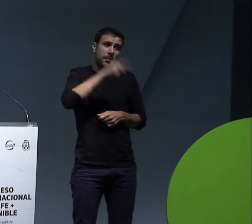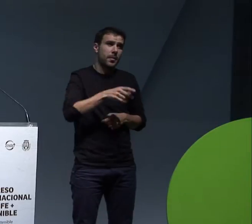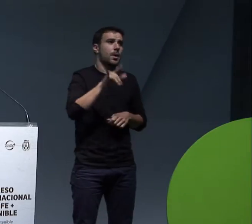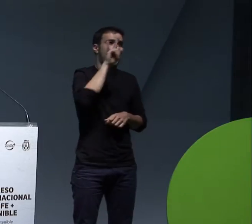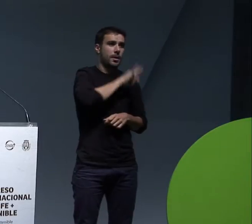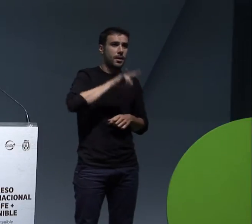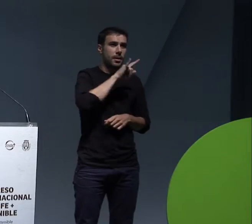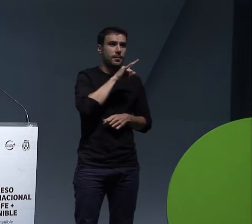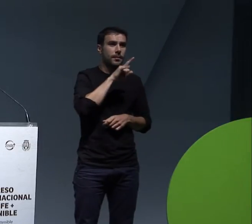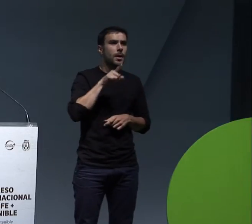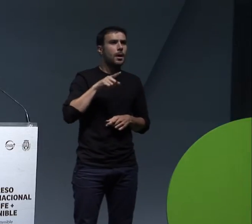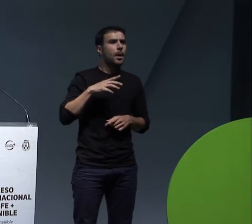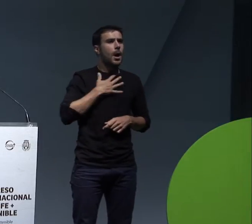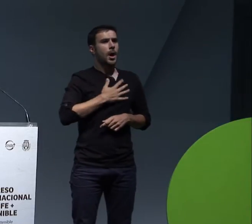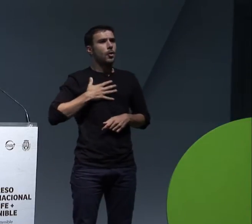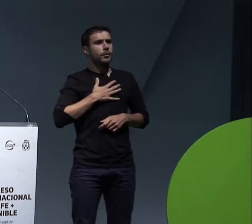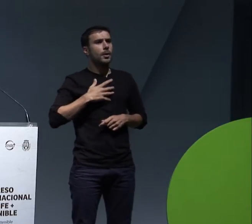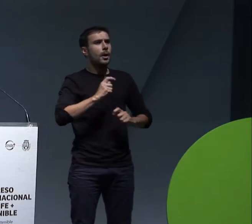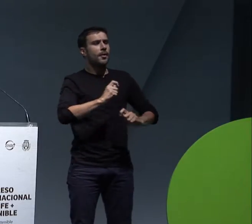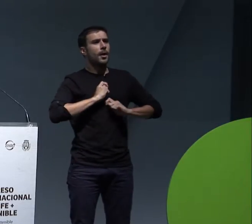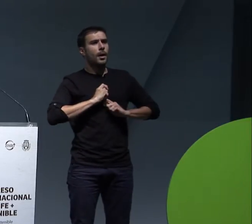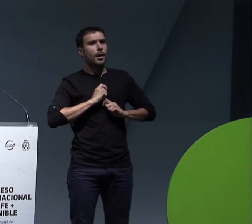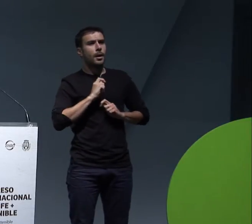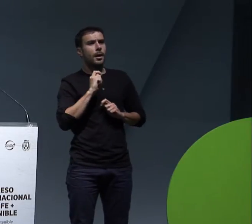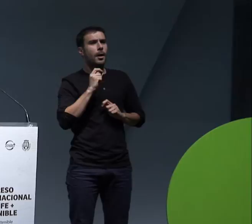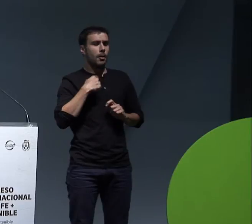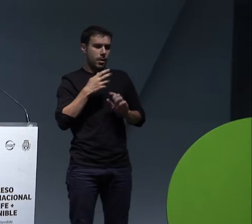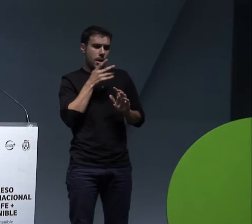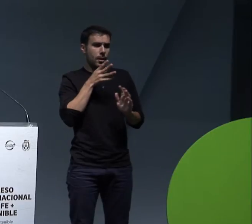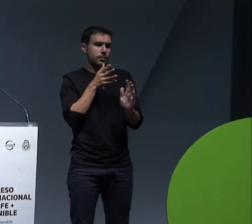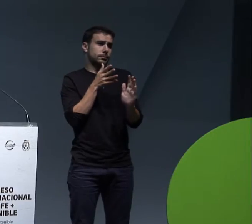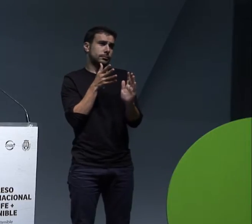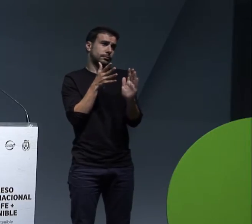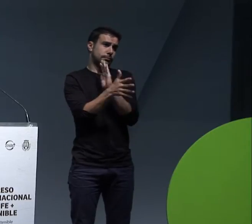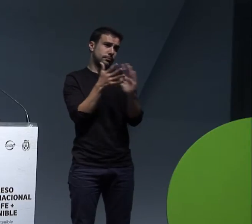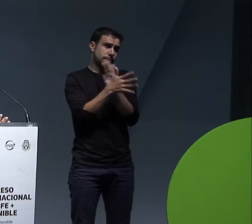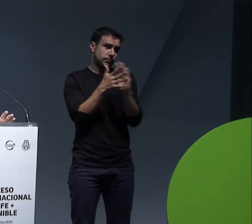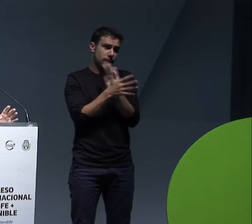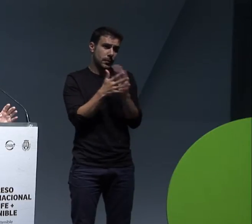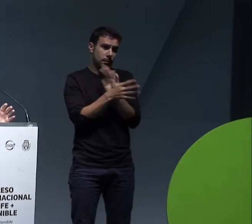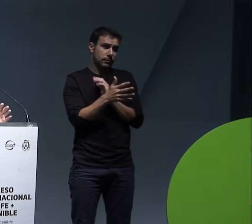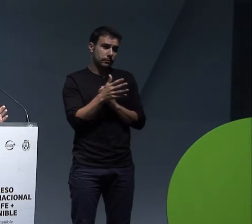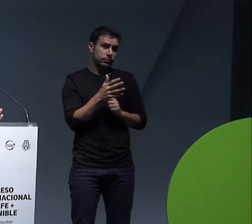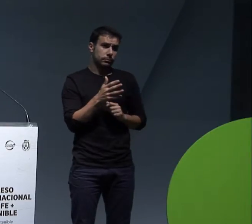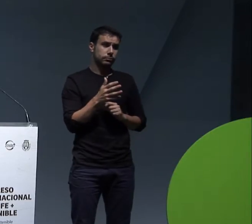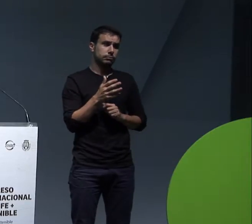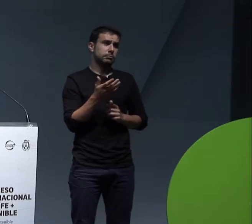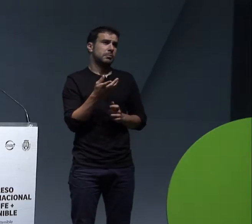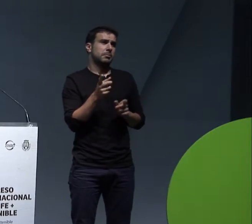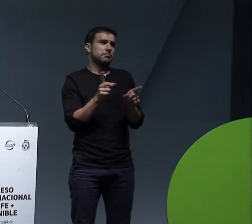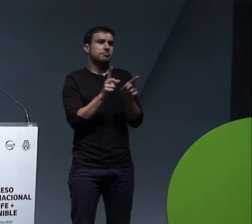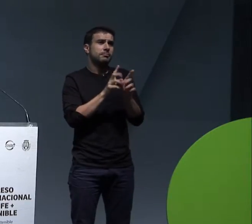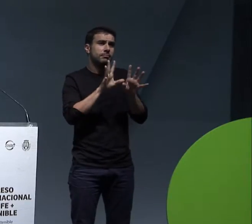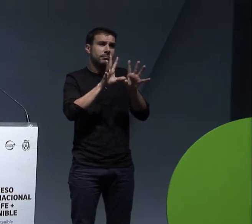la generosidad de permitirme pronunciar unas palabras y llevar a cabo una breve